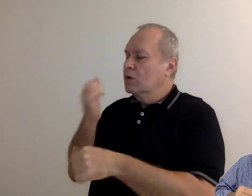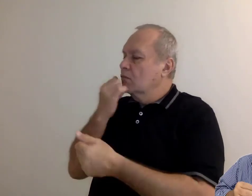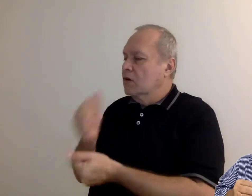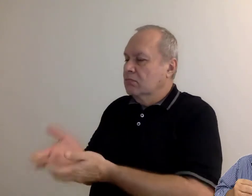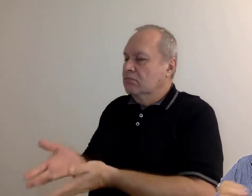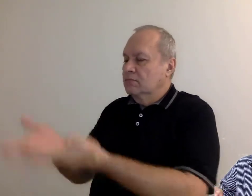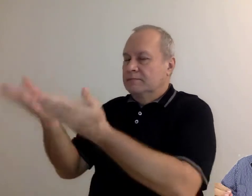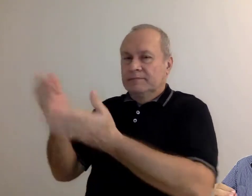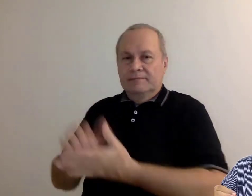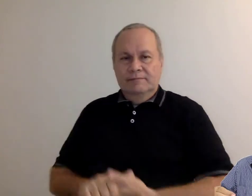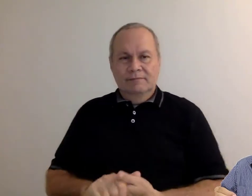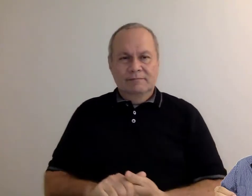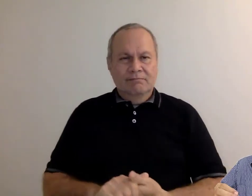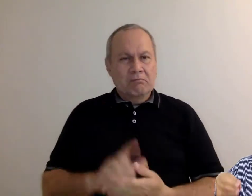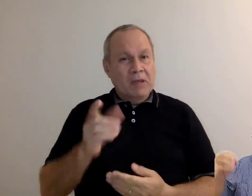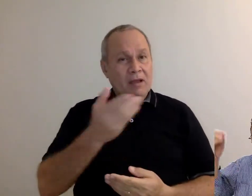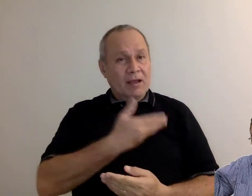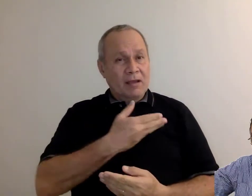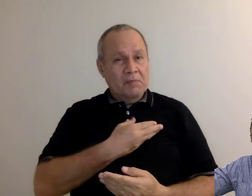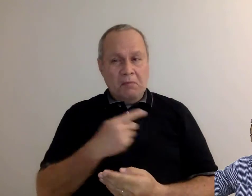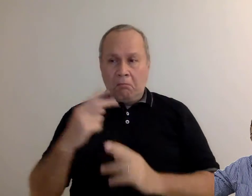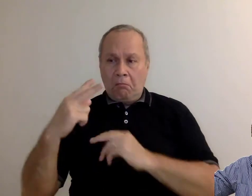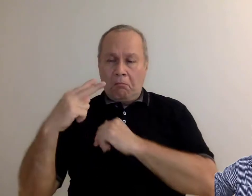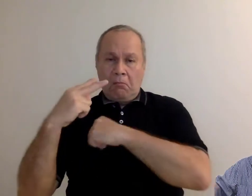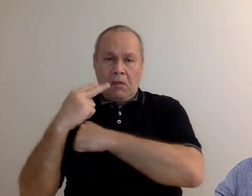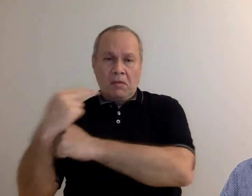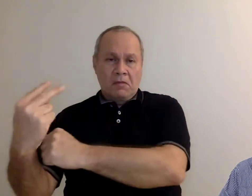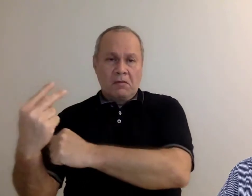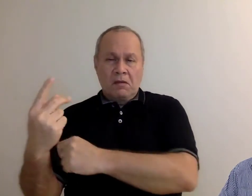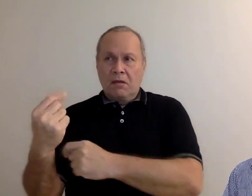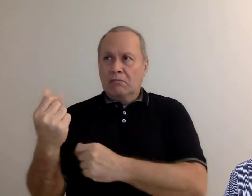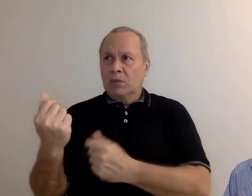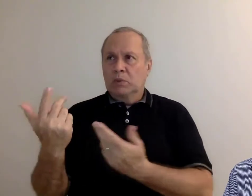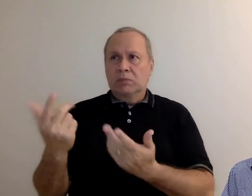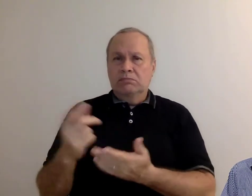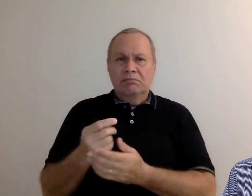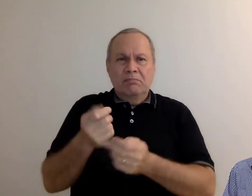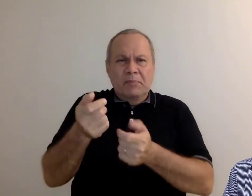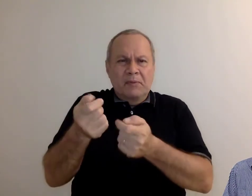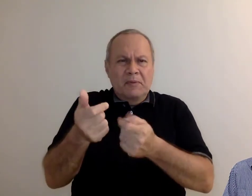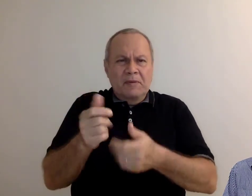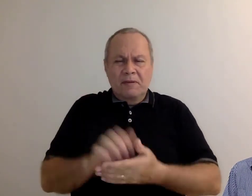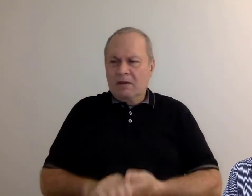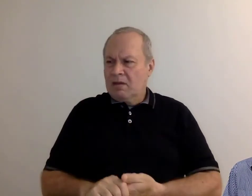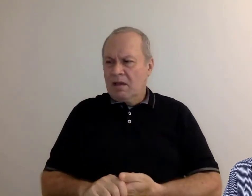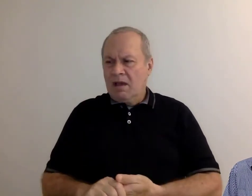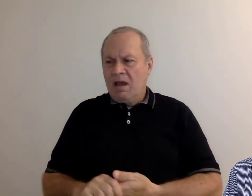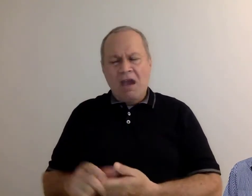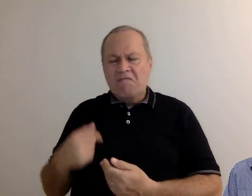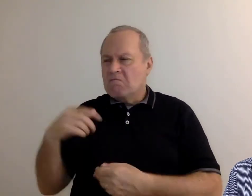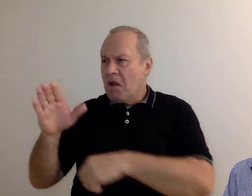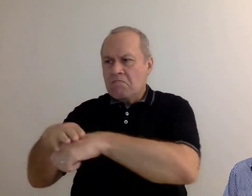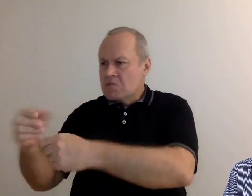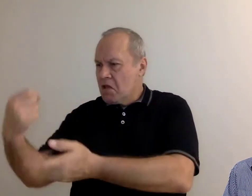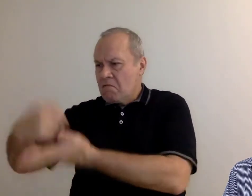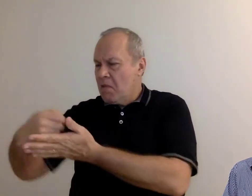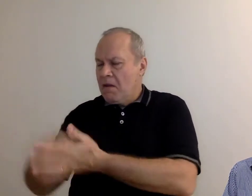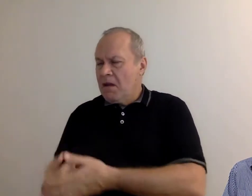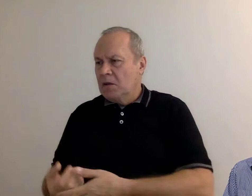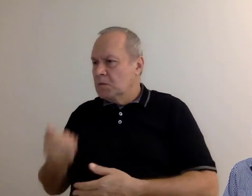algo insignificante comparado com a dívida que ele acabara de ser